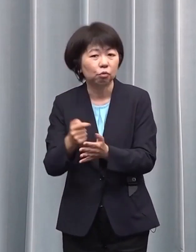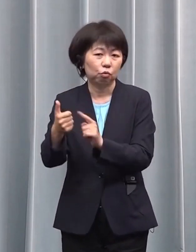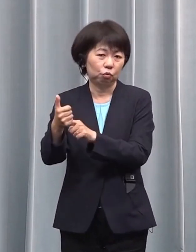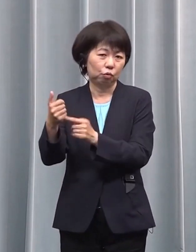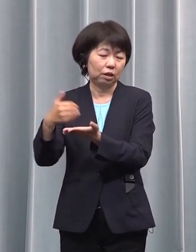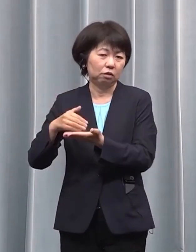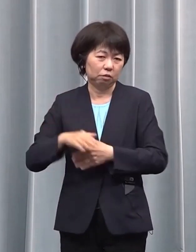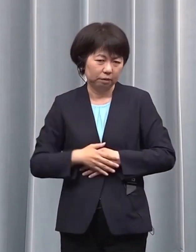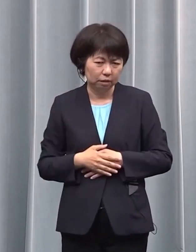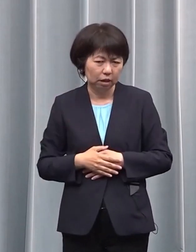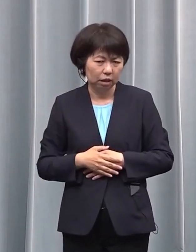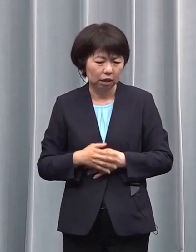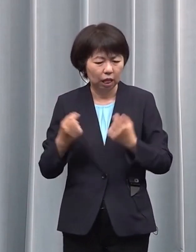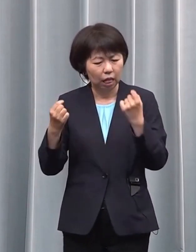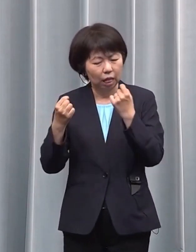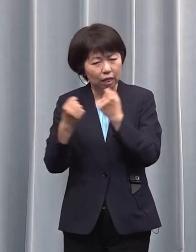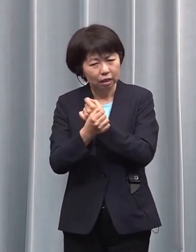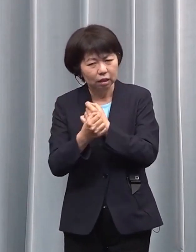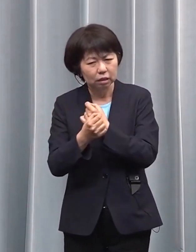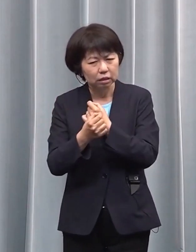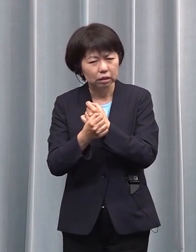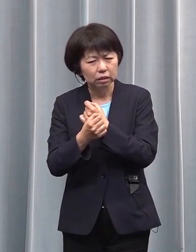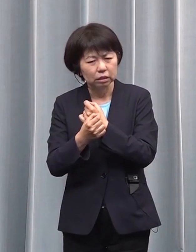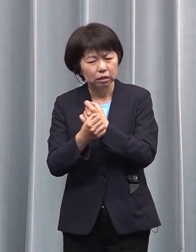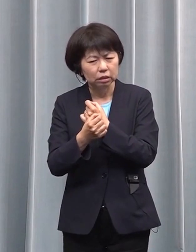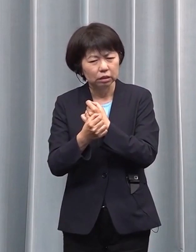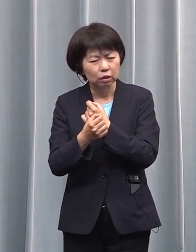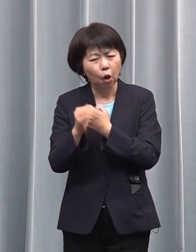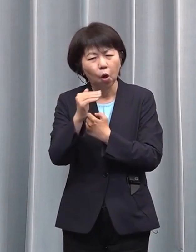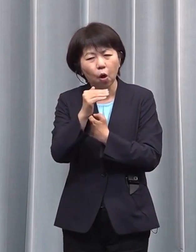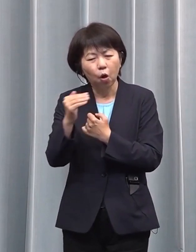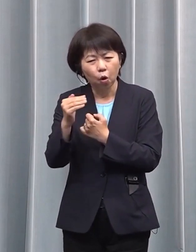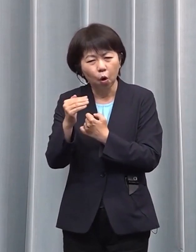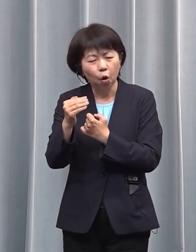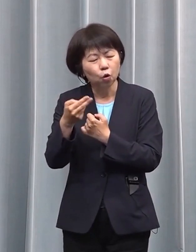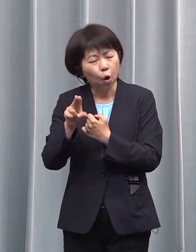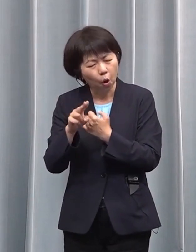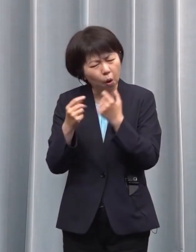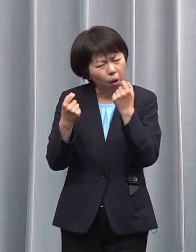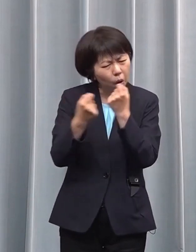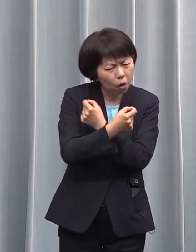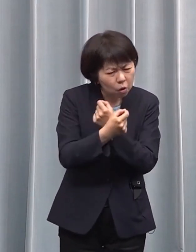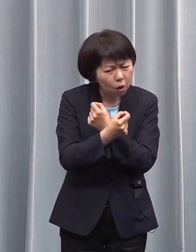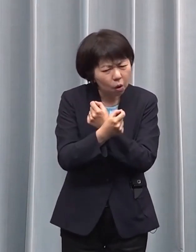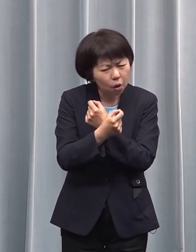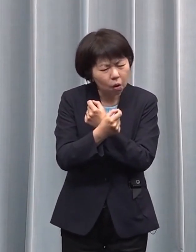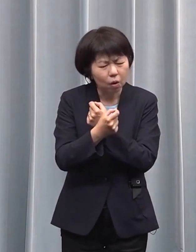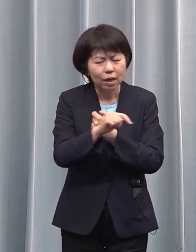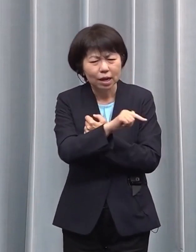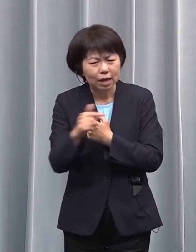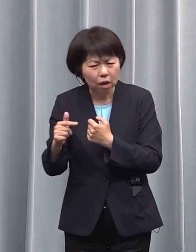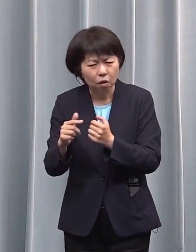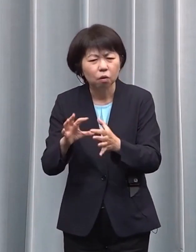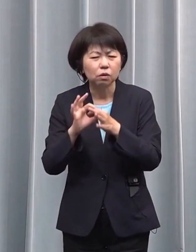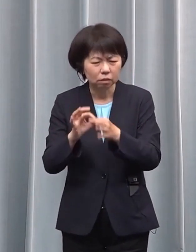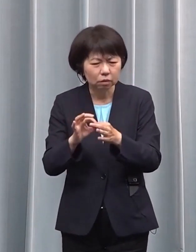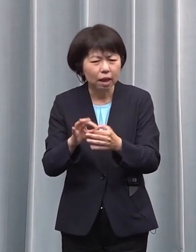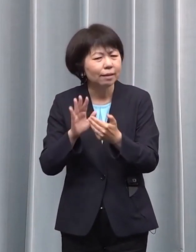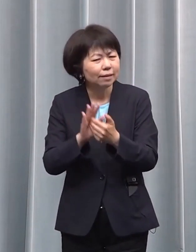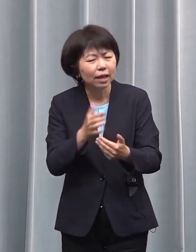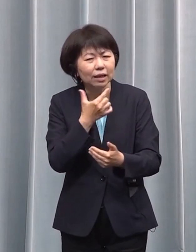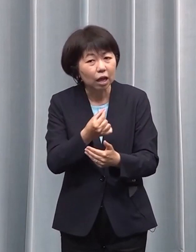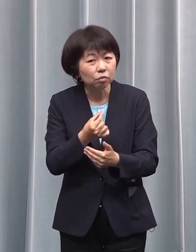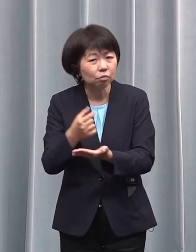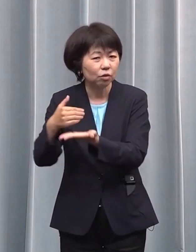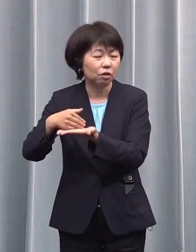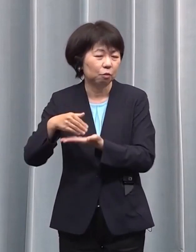だという説明してるんですが、この誤用乱用したと言われている B 案件というものは、入管庁の資料を見ますと